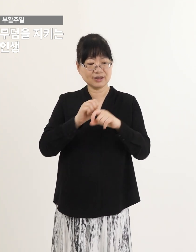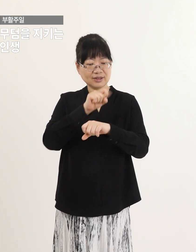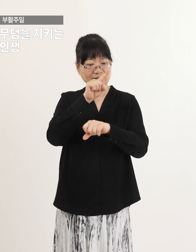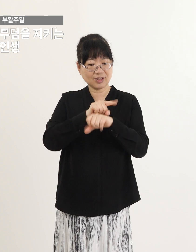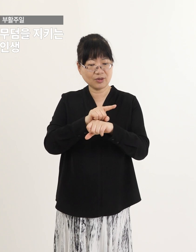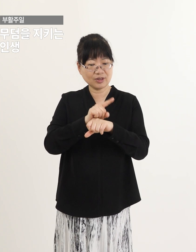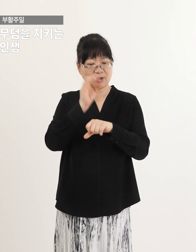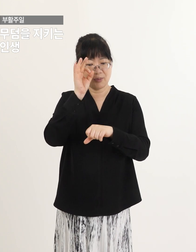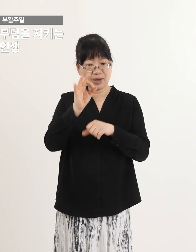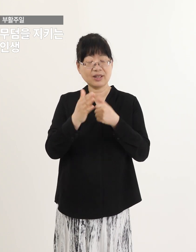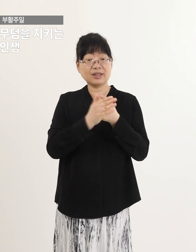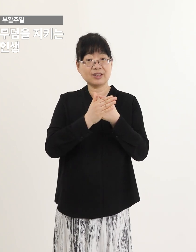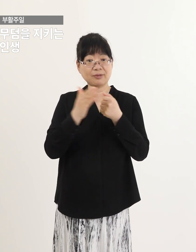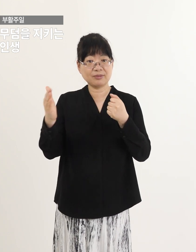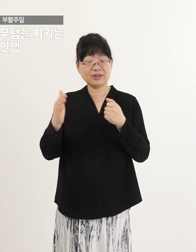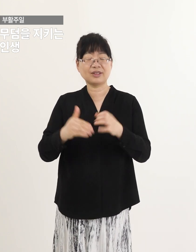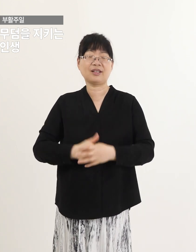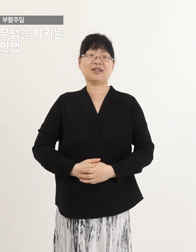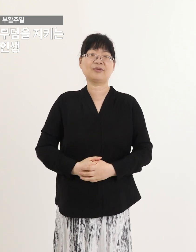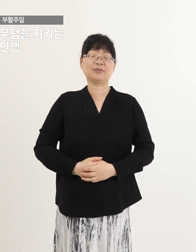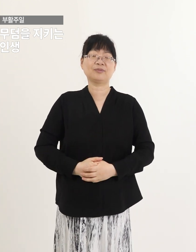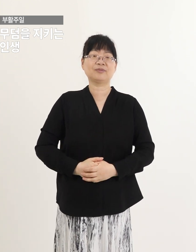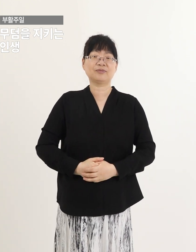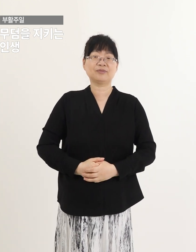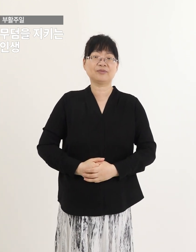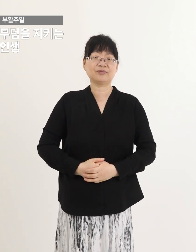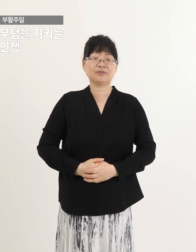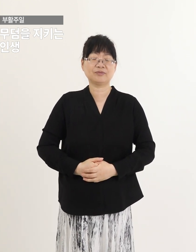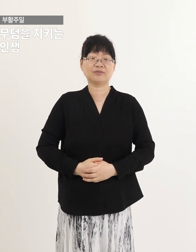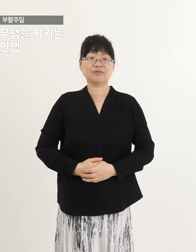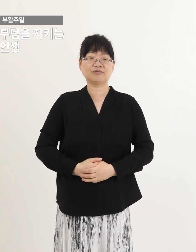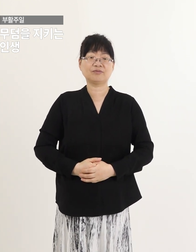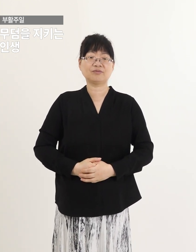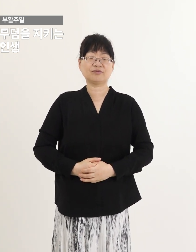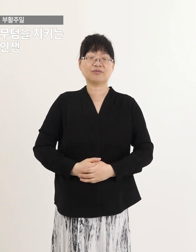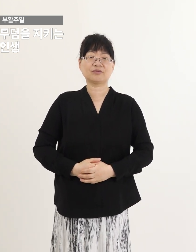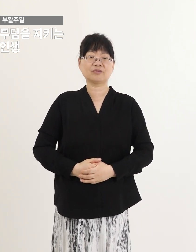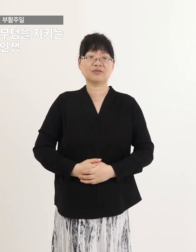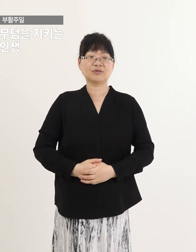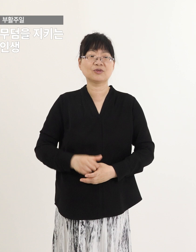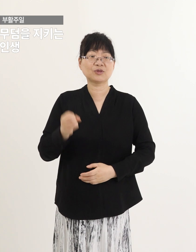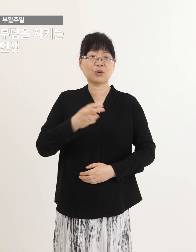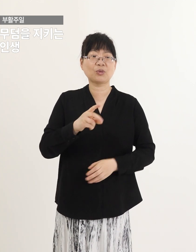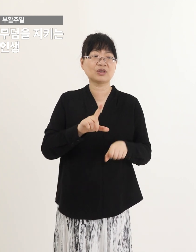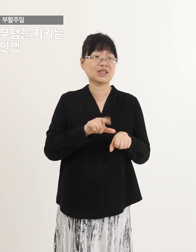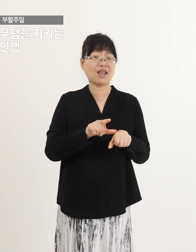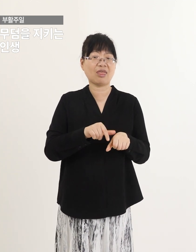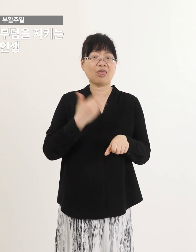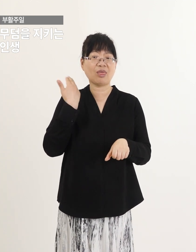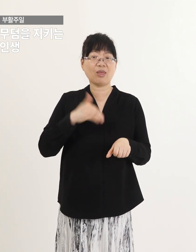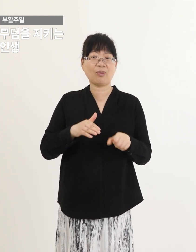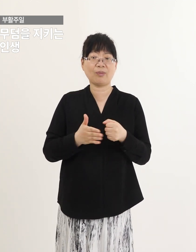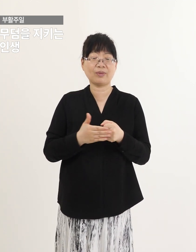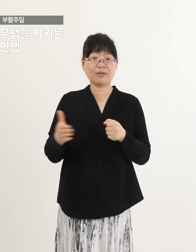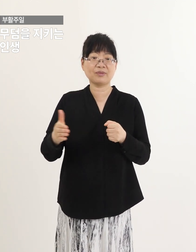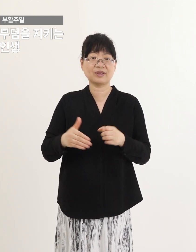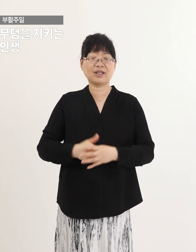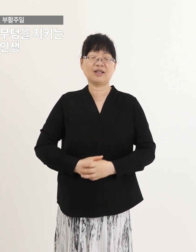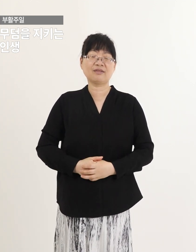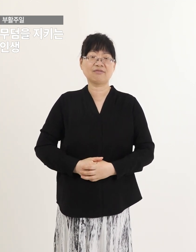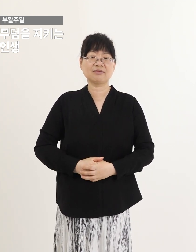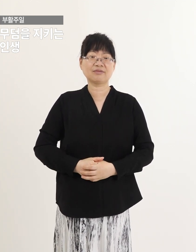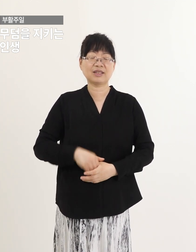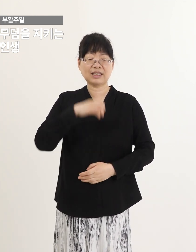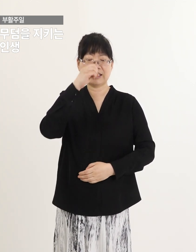가능성이 있어서 예수님이 그래도 이제 뭐 시간도 없으니까 운명에